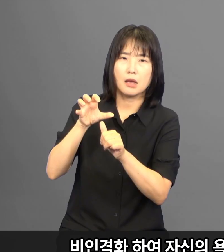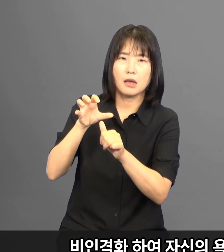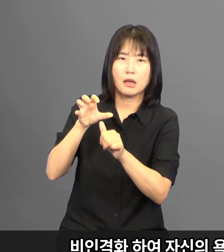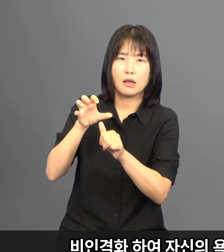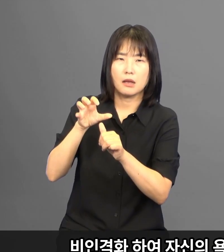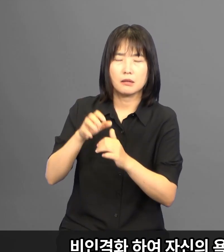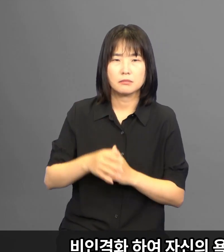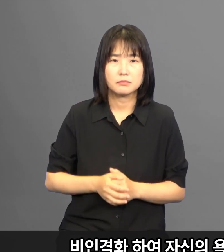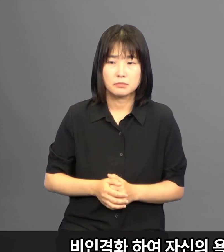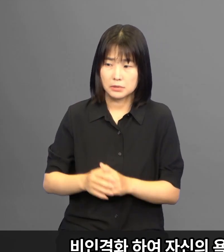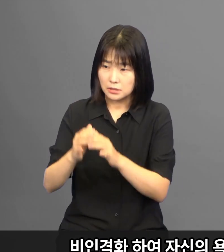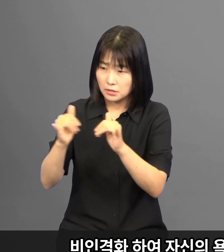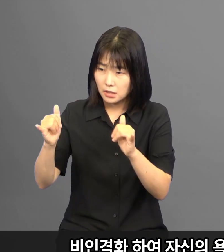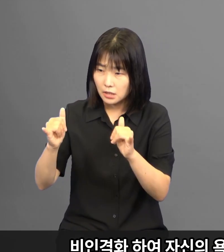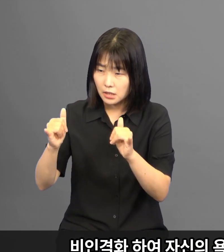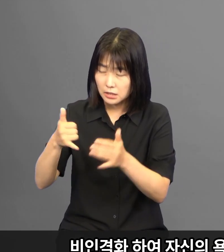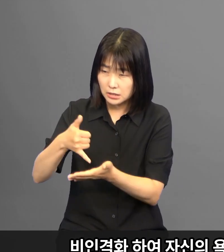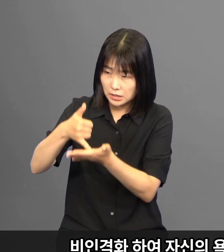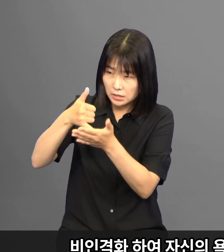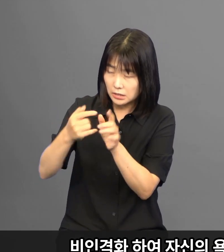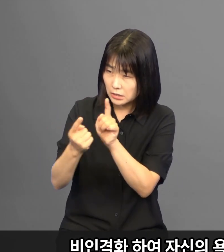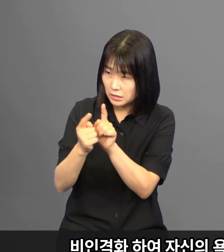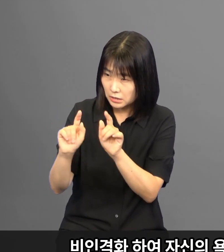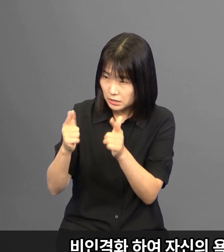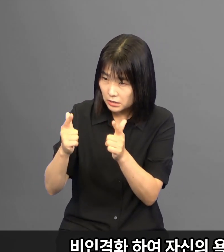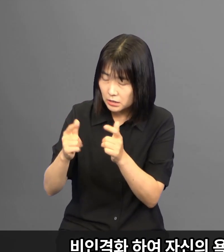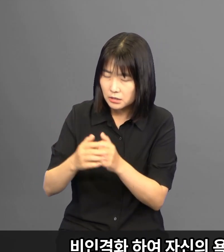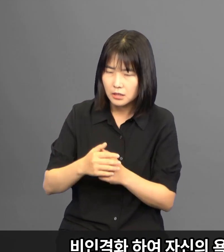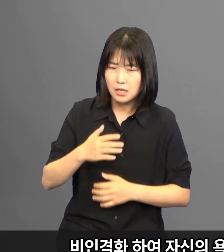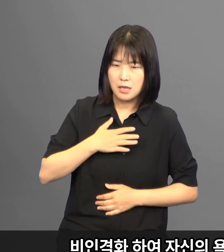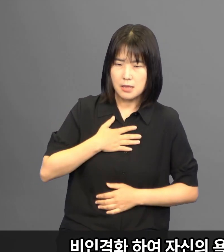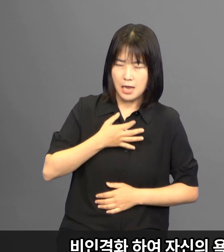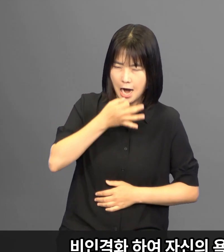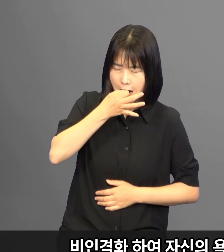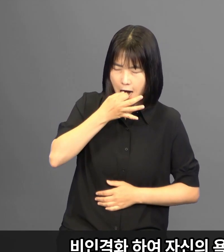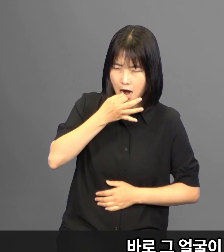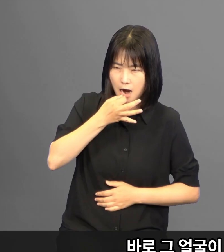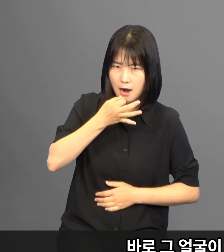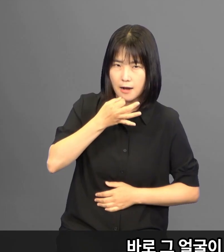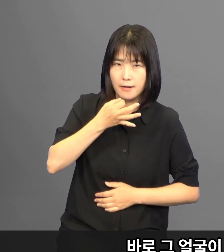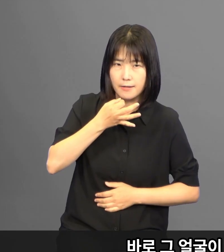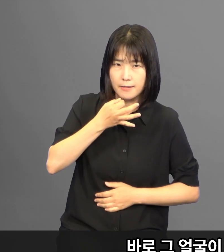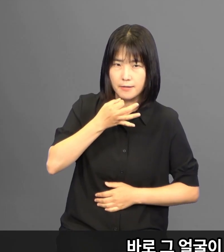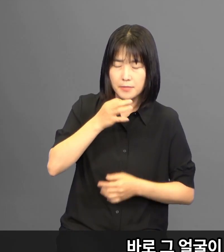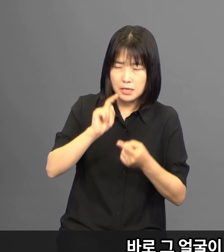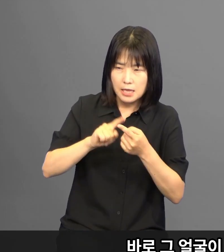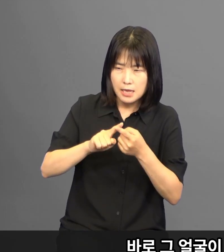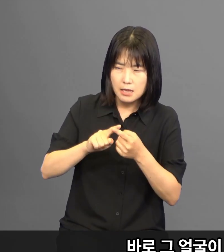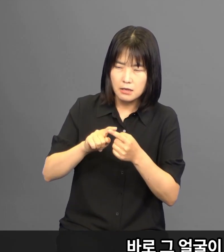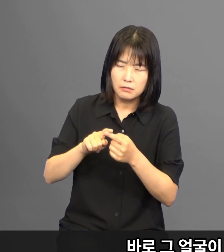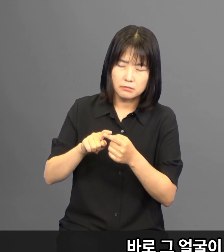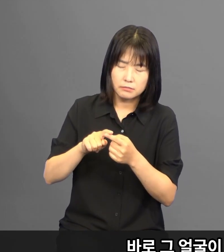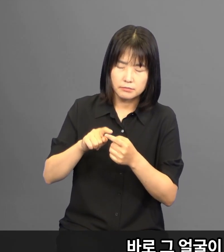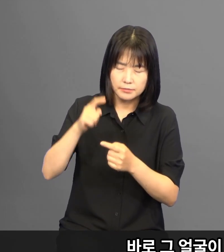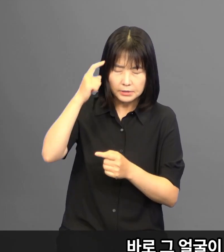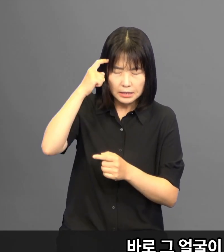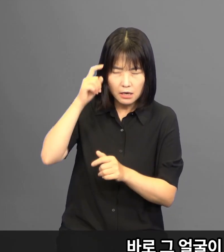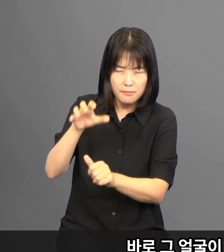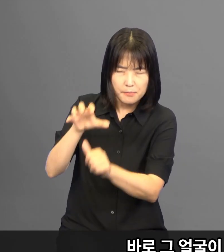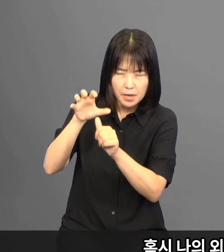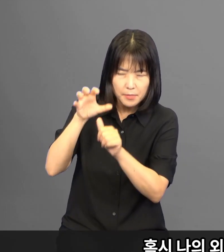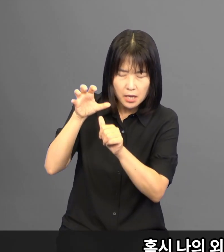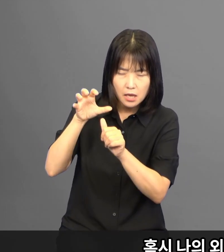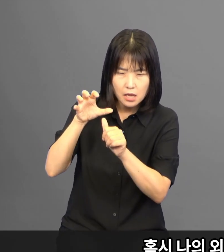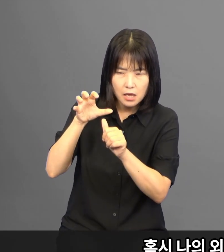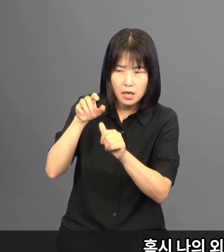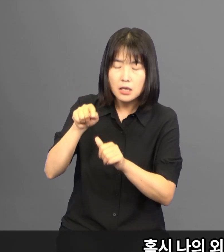아니라 비인격화하여 자신의 욕망을 채워줄 도구로 삼을 때에 바로 그 얼굴이 암논의 얼굴인